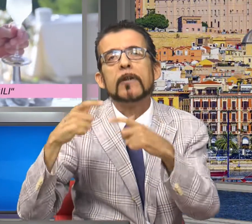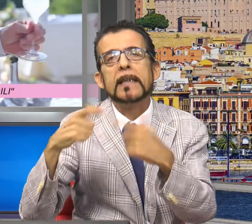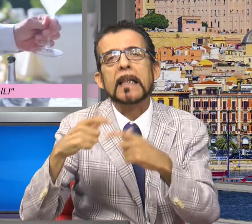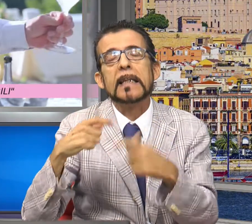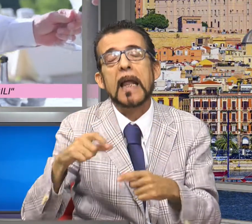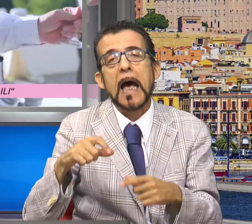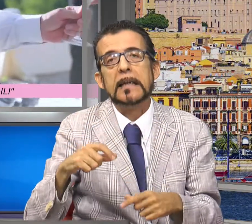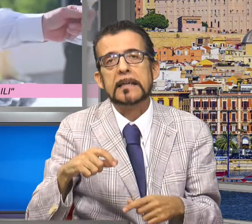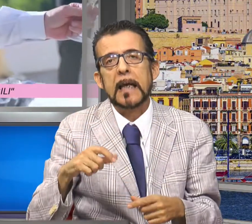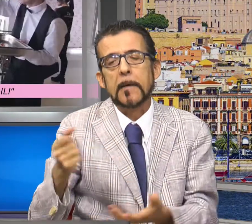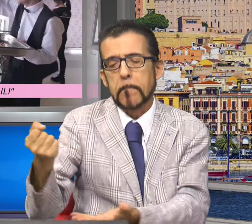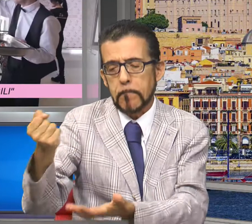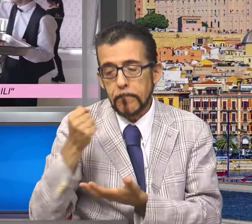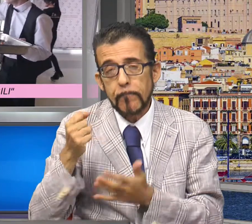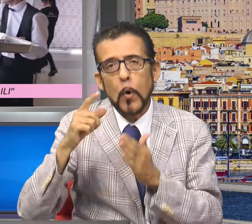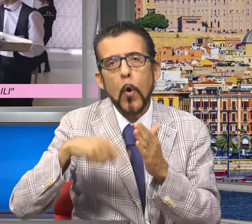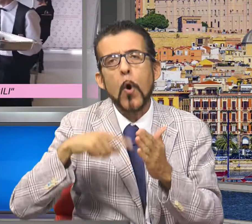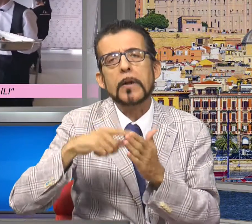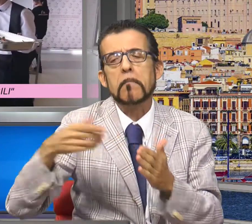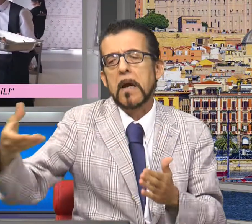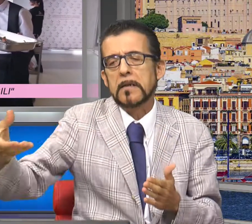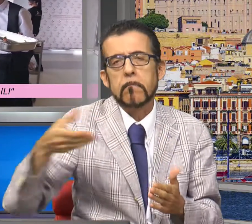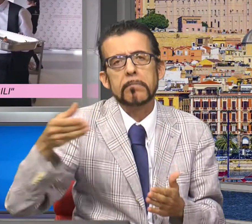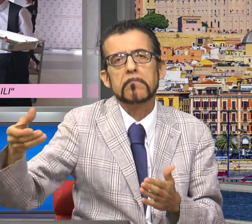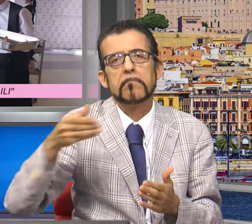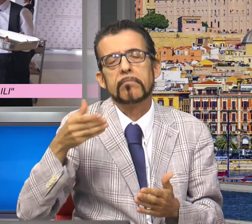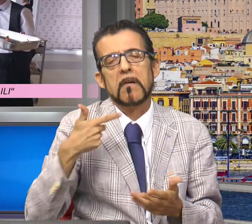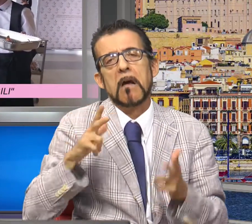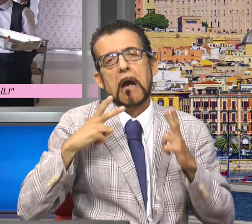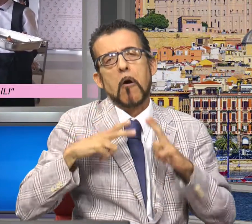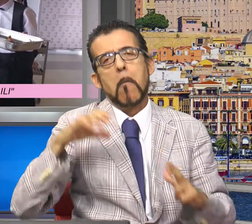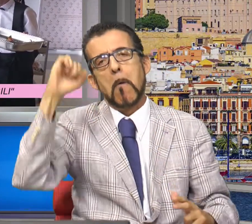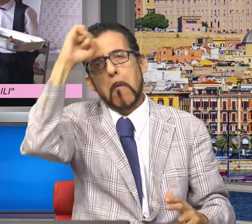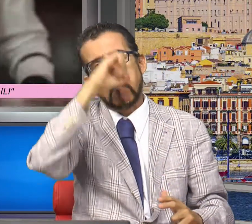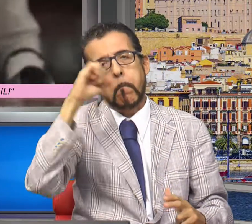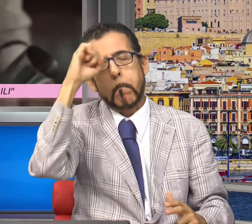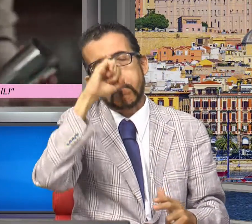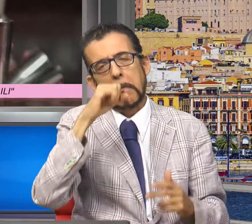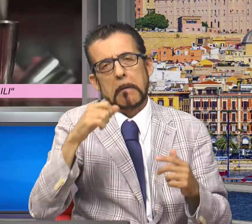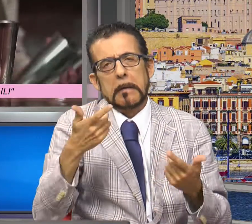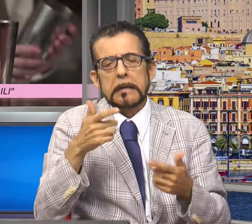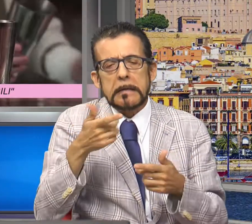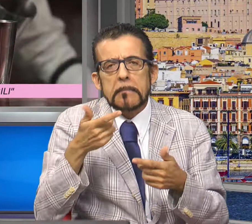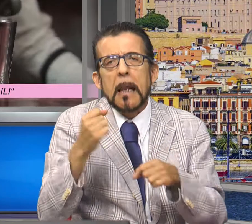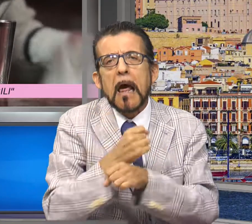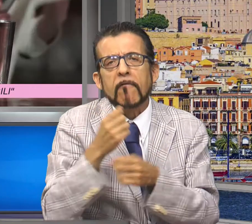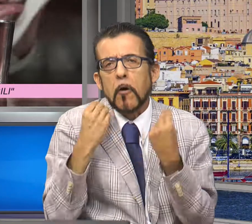Intascare una cifra mensile senza colpo ferire parrebbe più attraente rispetto a sudare 7 camicie. Ma una spiegazione c'è, anzi meglio, c'è